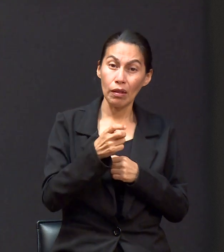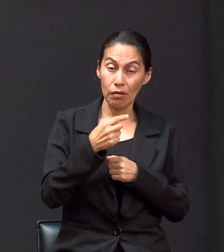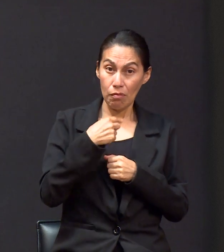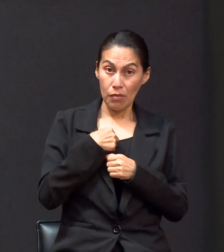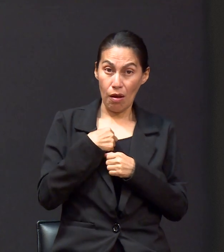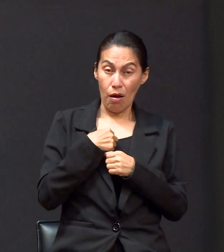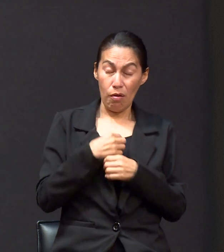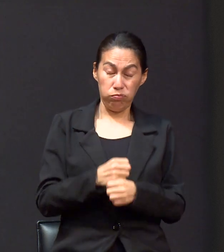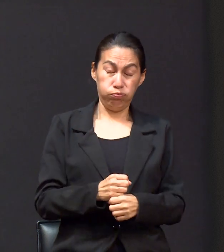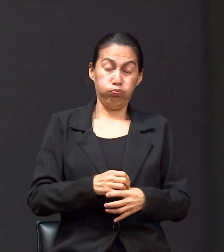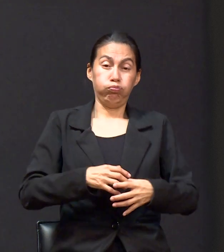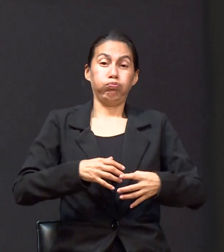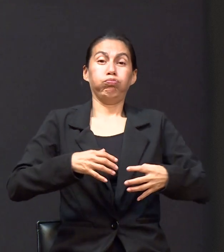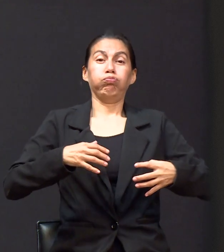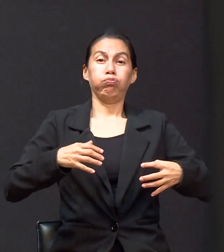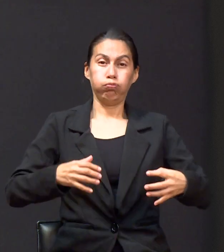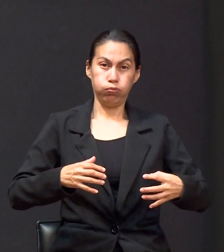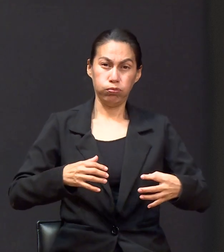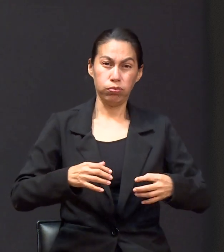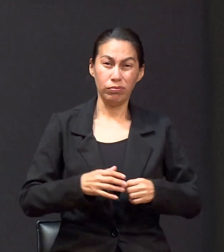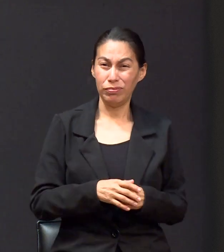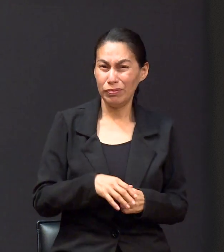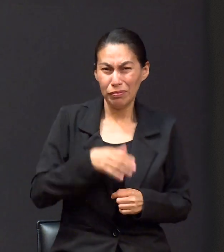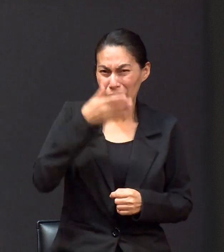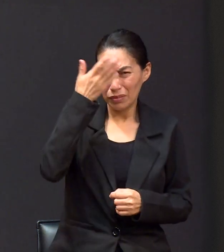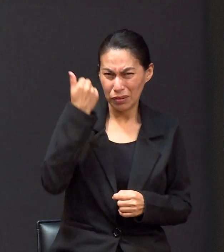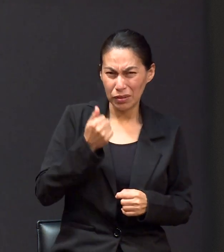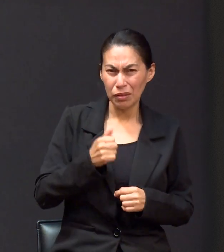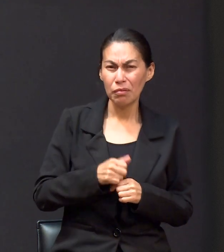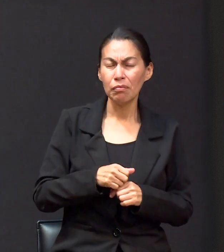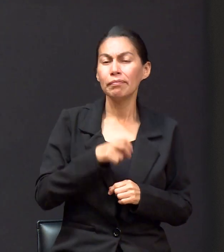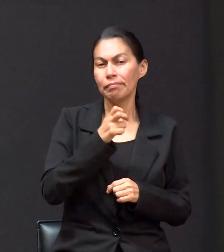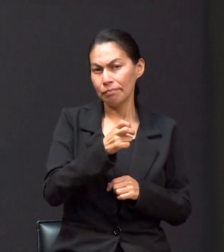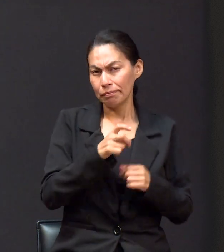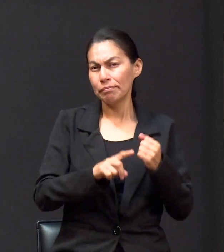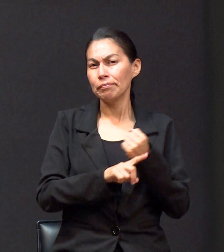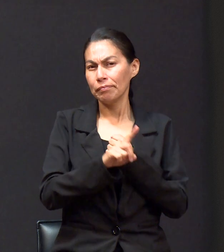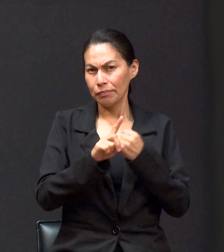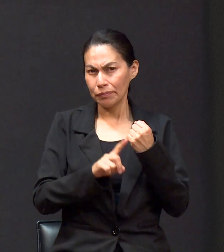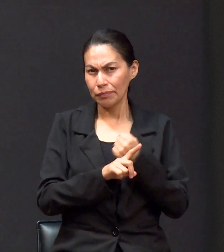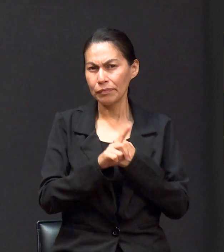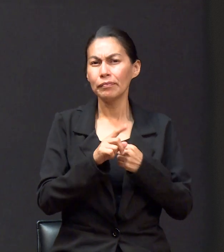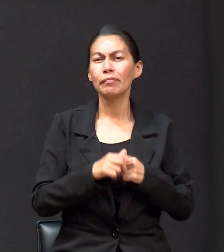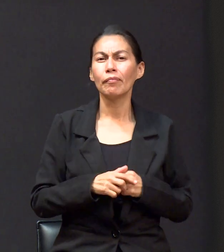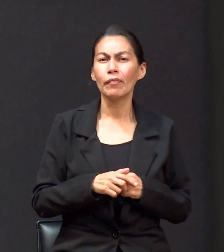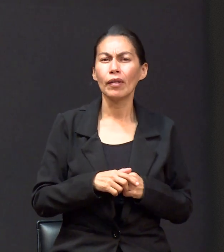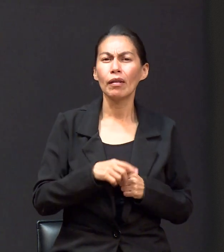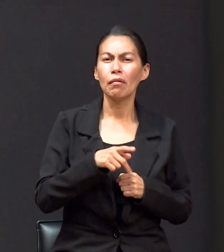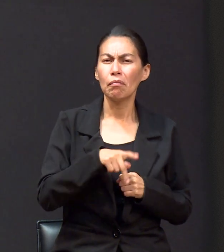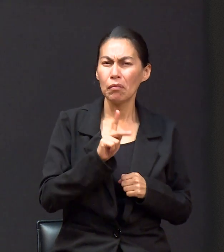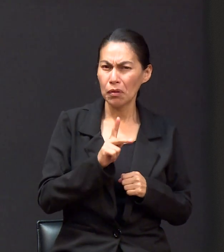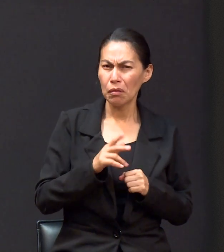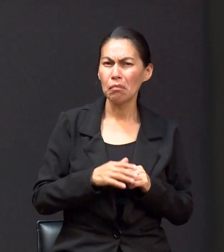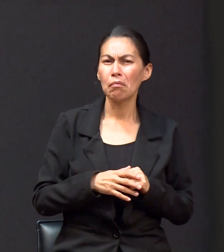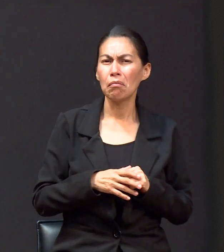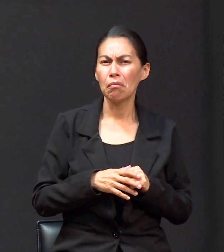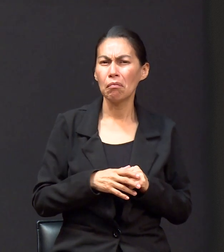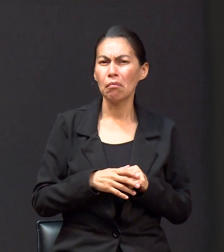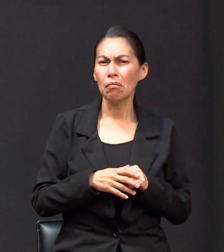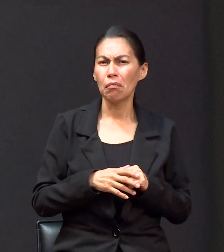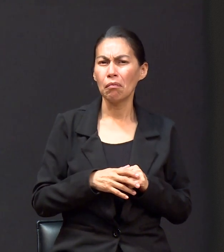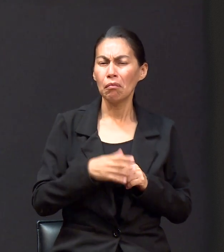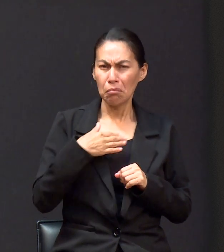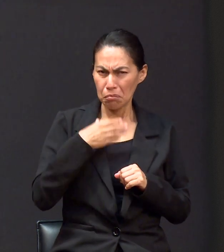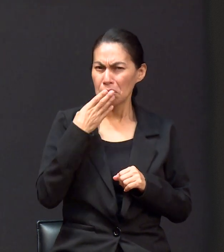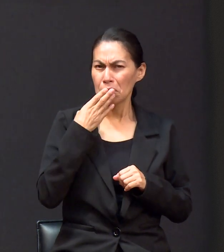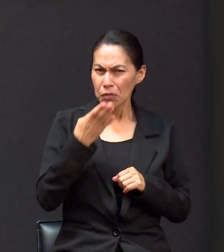Y eso me ha hecho engordar, no sé. Pero tengo ese problema. Pero de ahí en